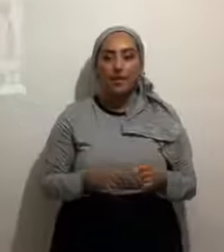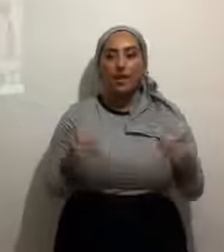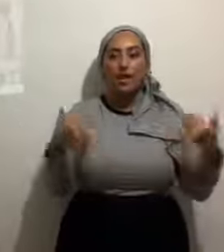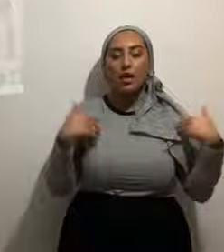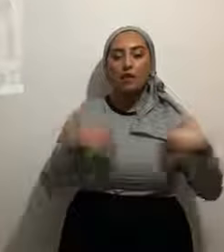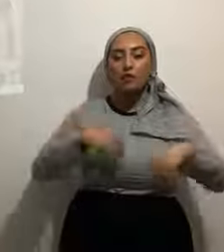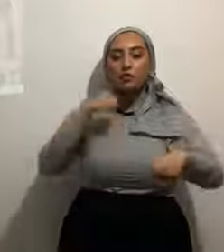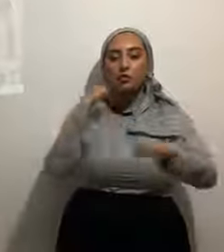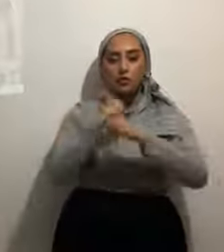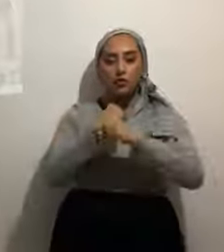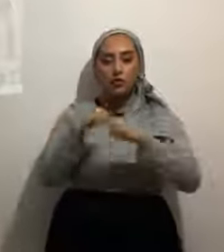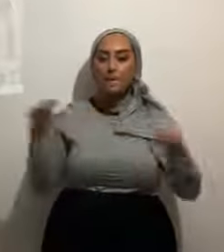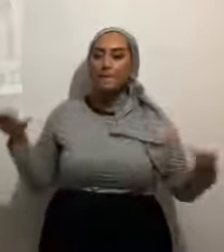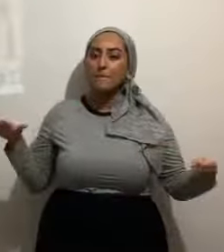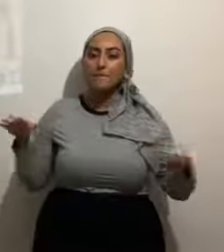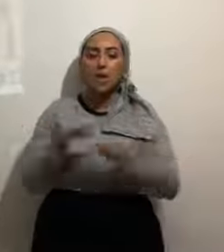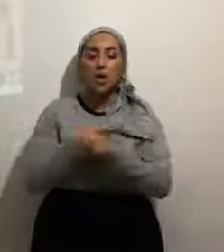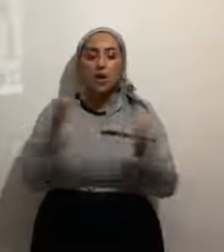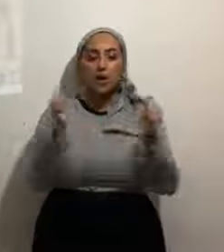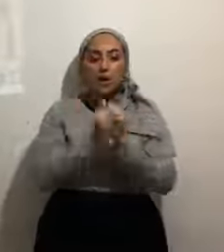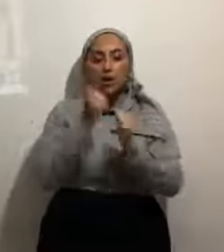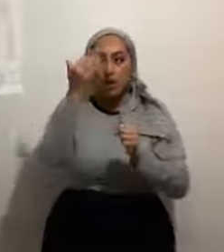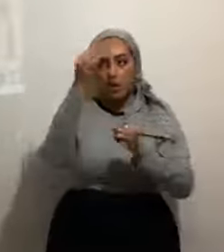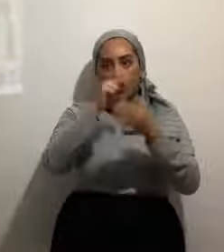confianza tremenda en el Eterno. ¿Por qué? Porque es salvo.